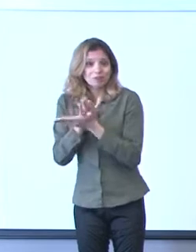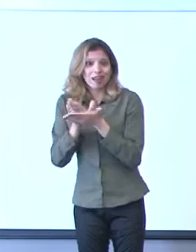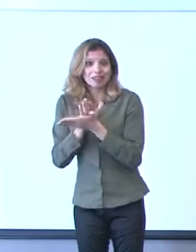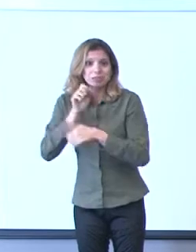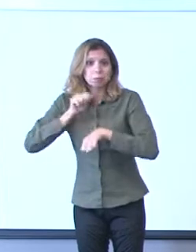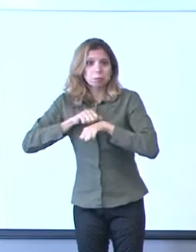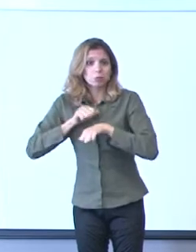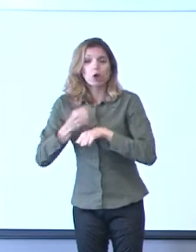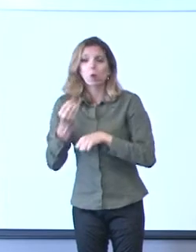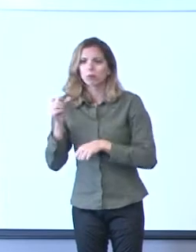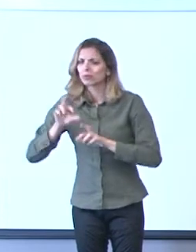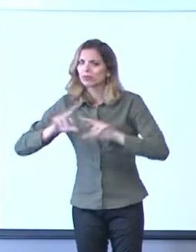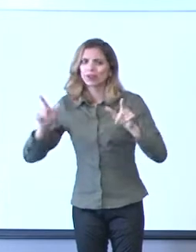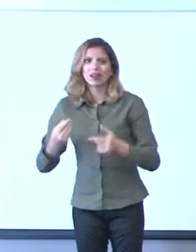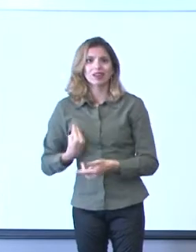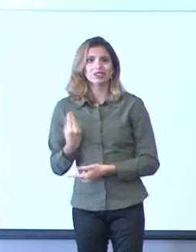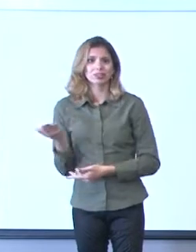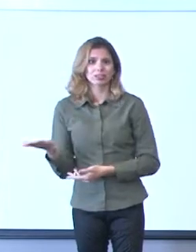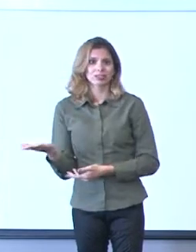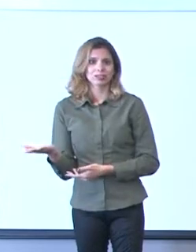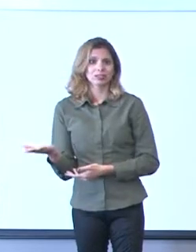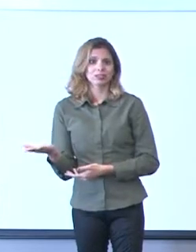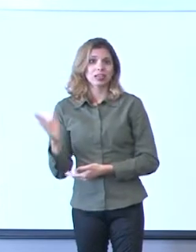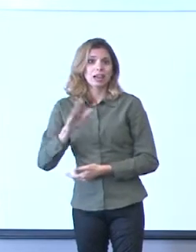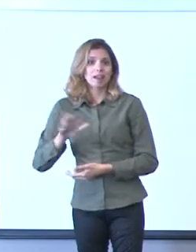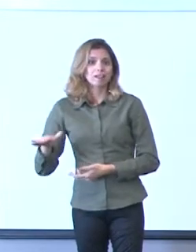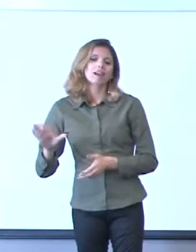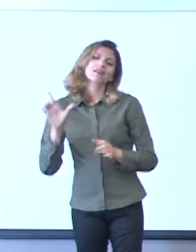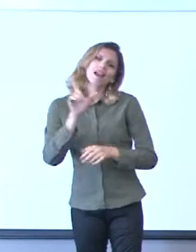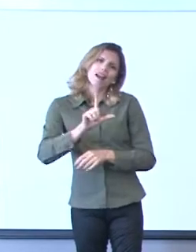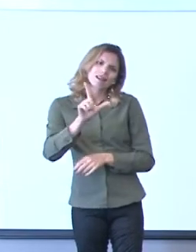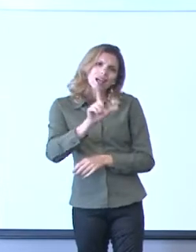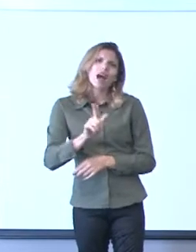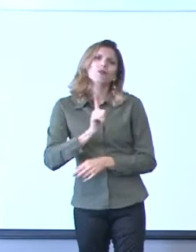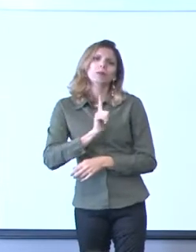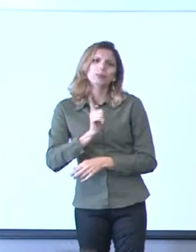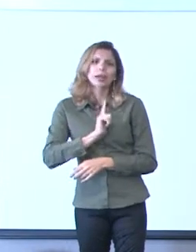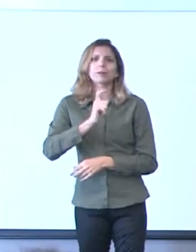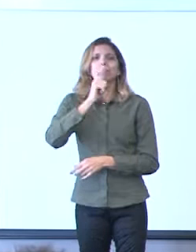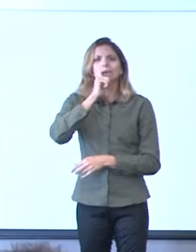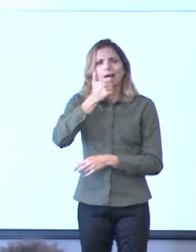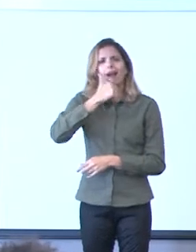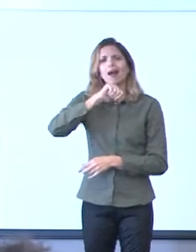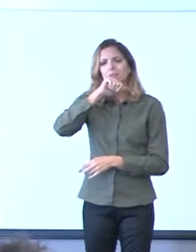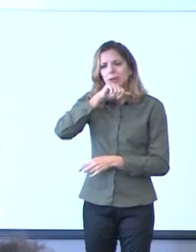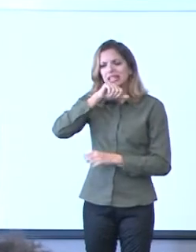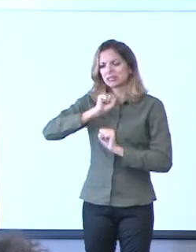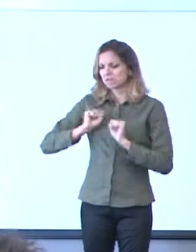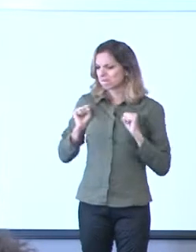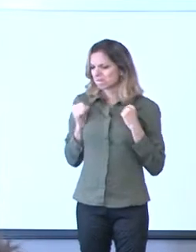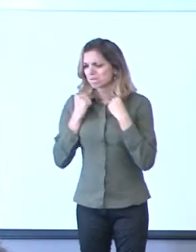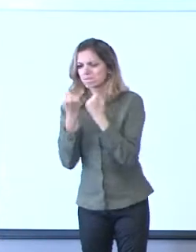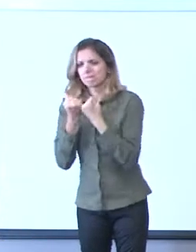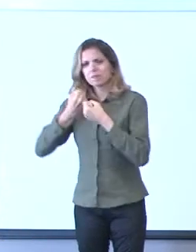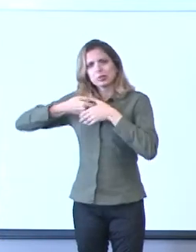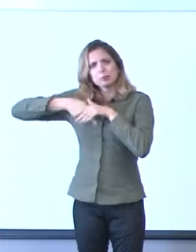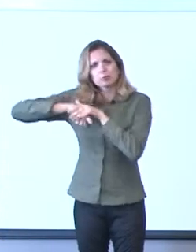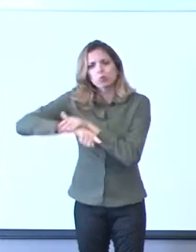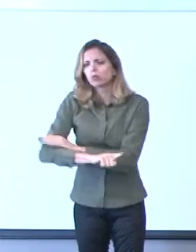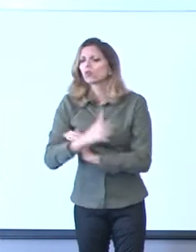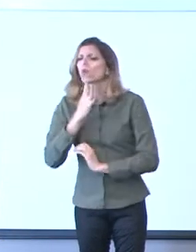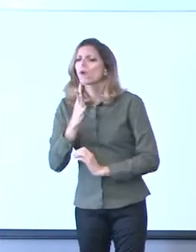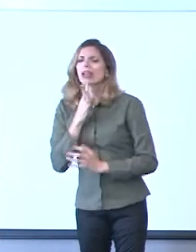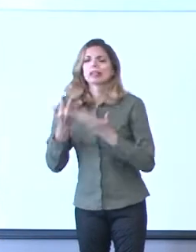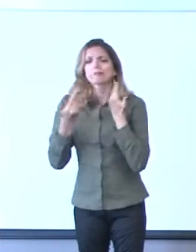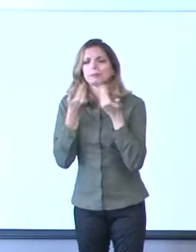muito diversa, né? É claro, você encontra pais extremamente guerreiros que mergulham no